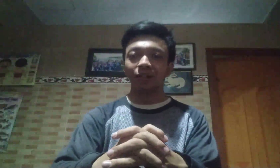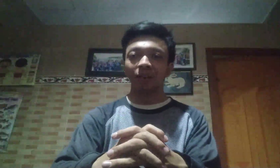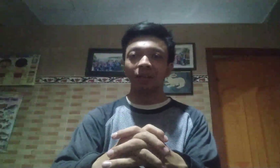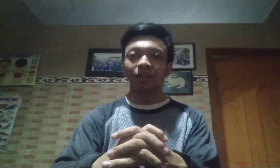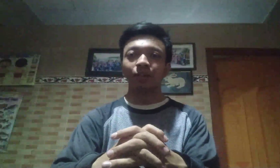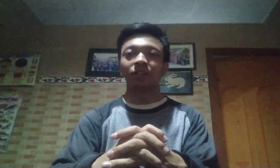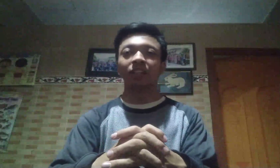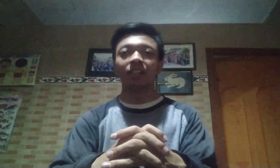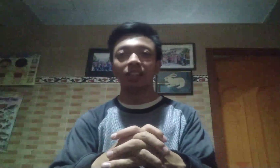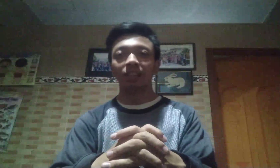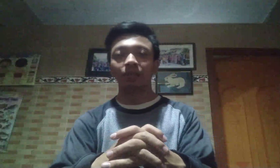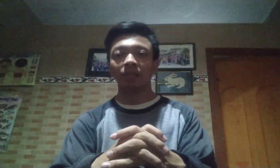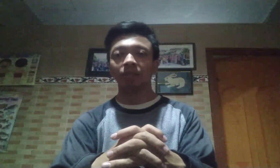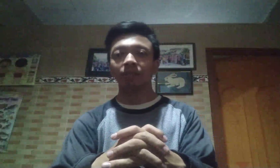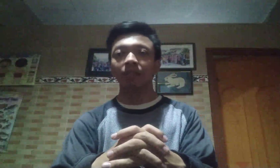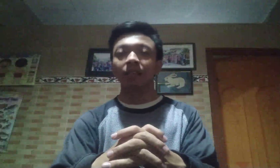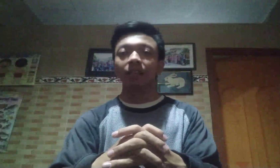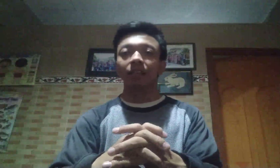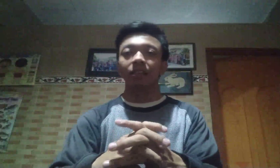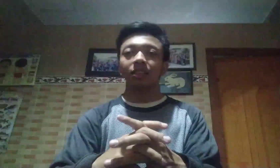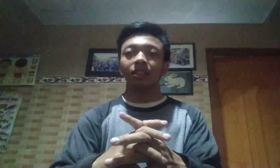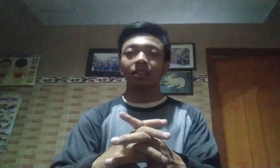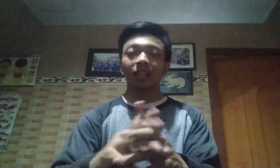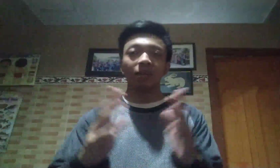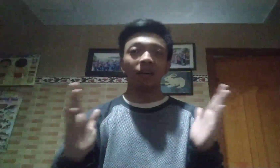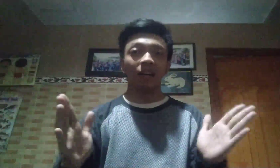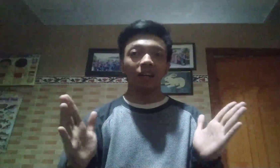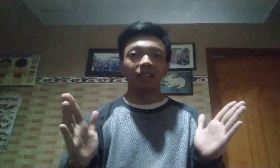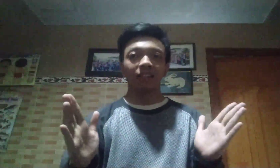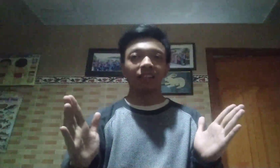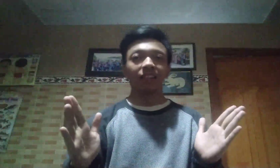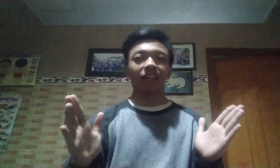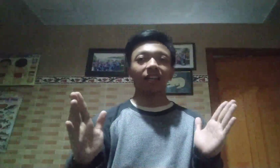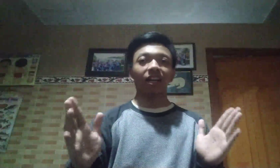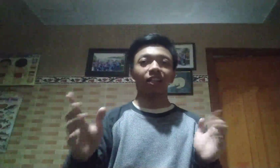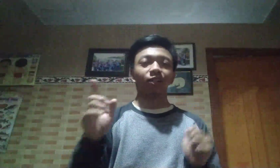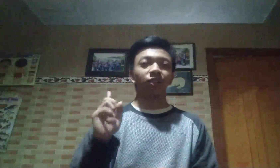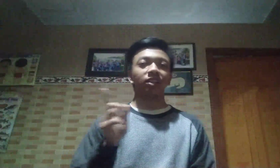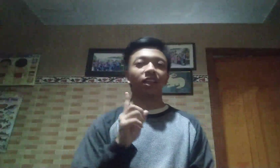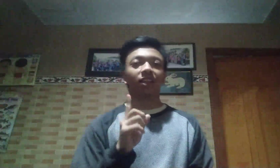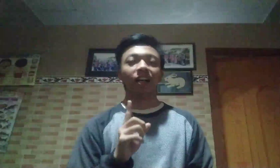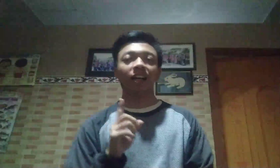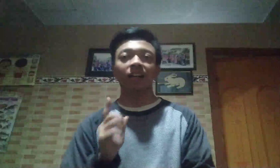Surabaya, jurusan teknik sipil Saya bangga jadi anak Indonesia Karena